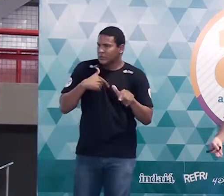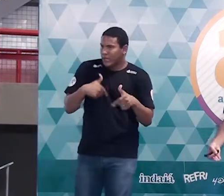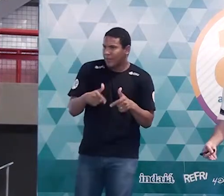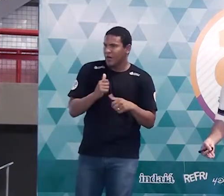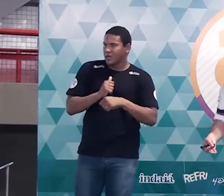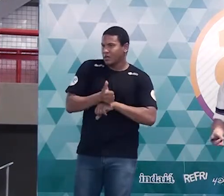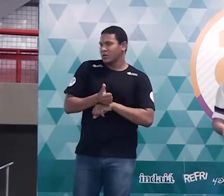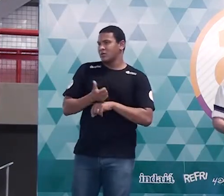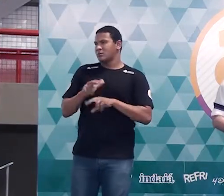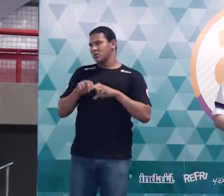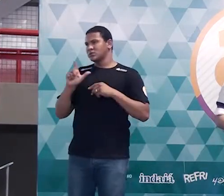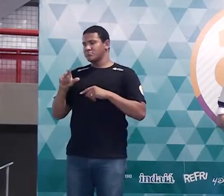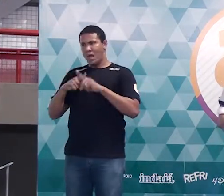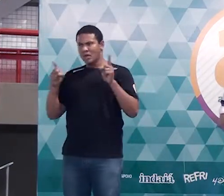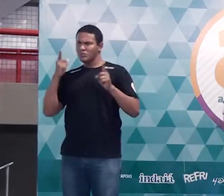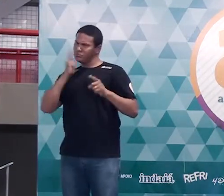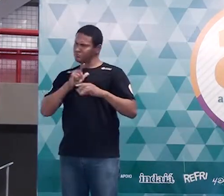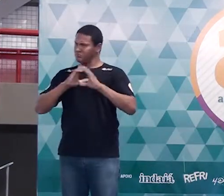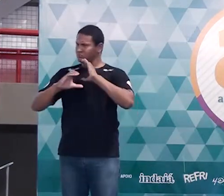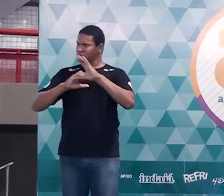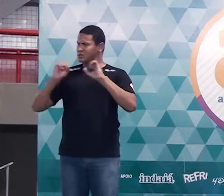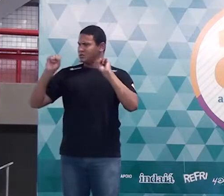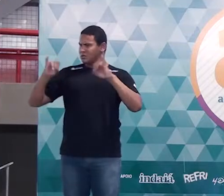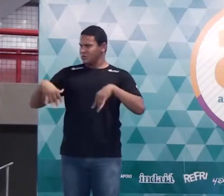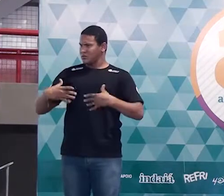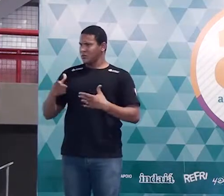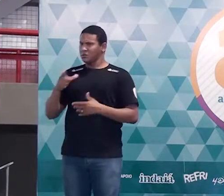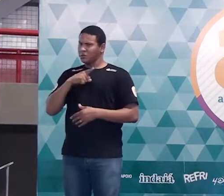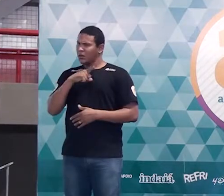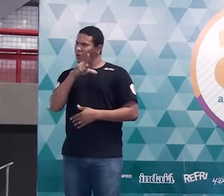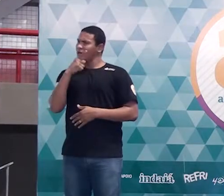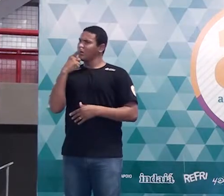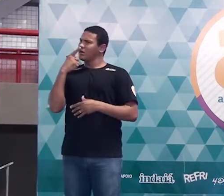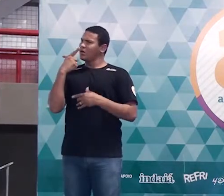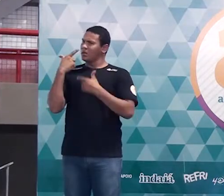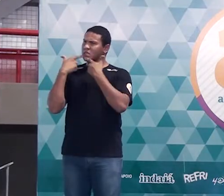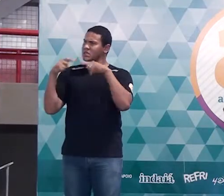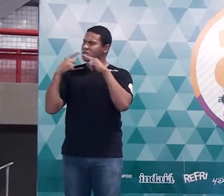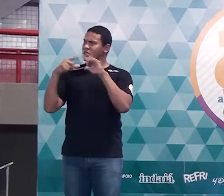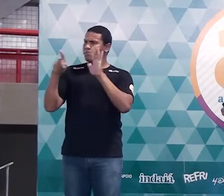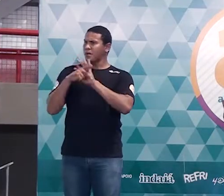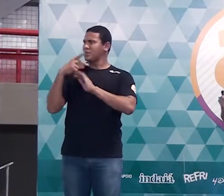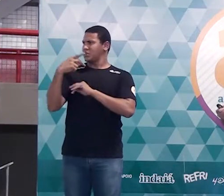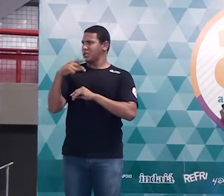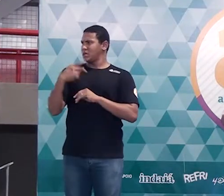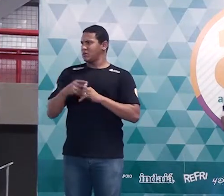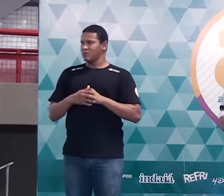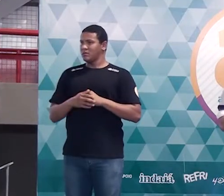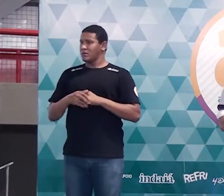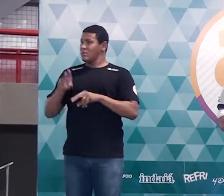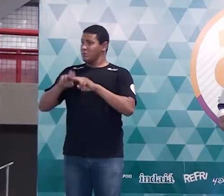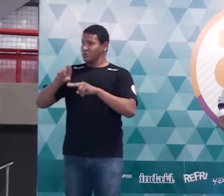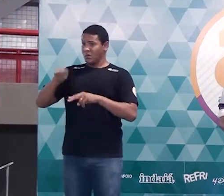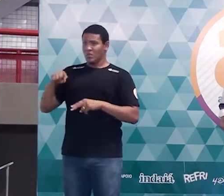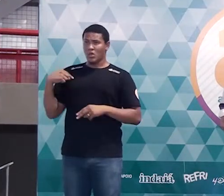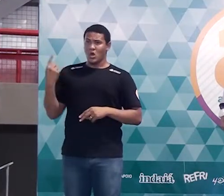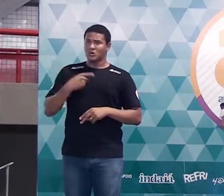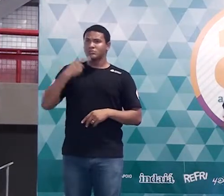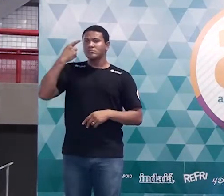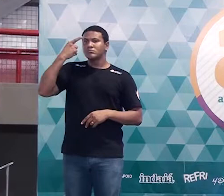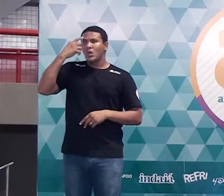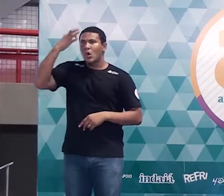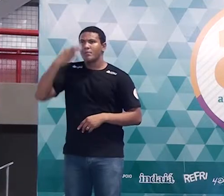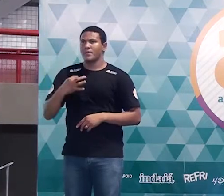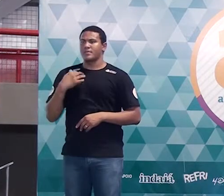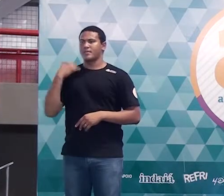eles conseguem se comunicar. Eles têm uma linguagem própria. E é isso que a gente precisa entender.